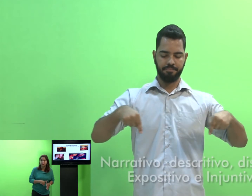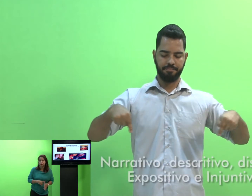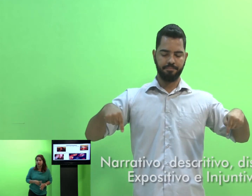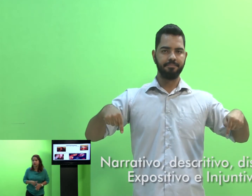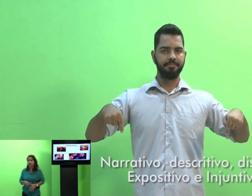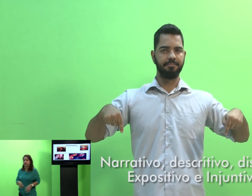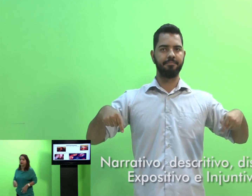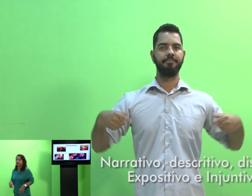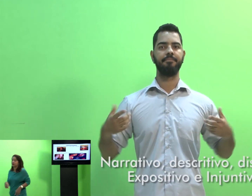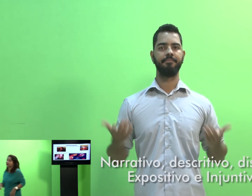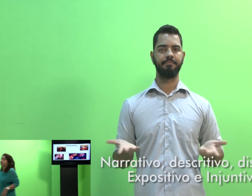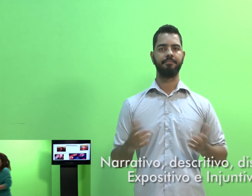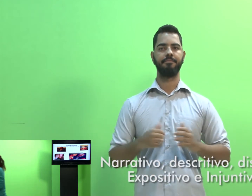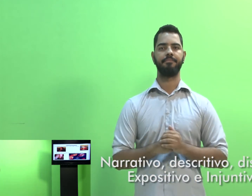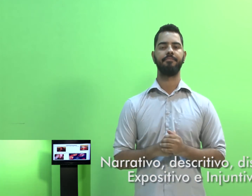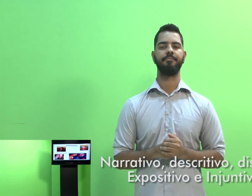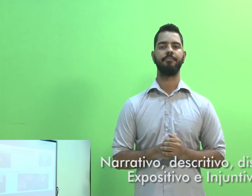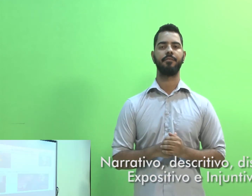injuntivo.